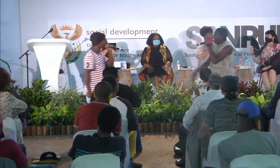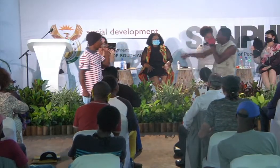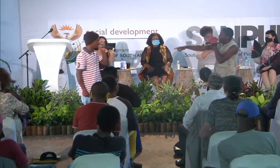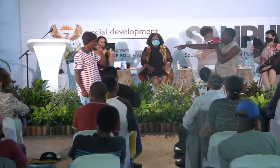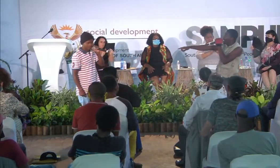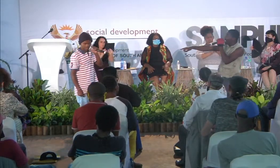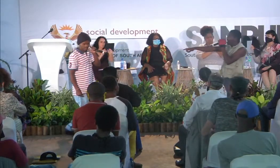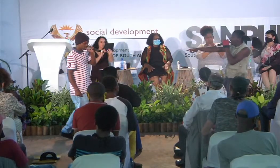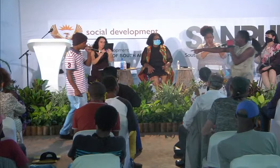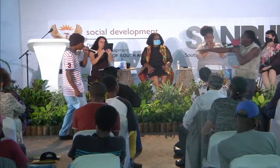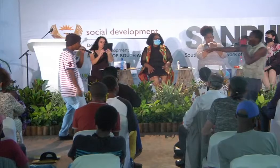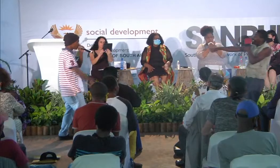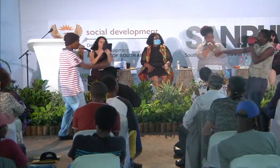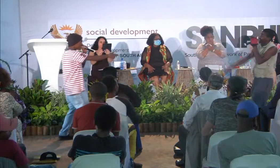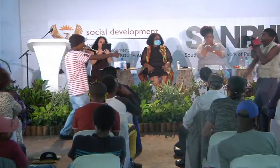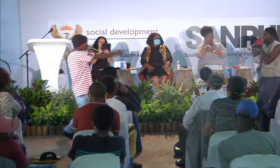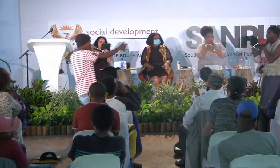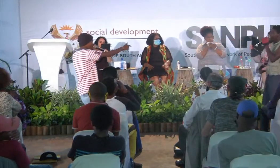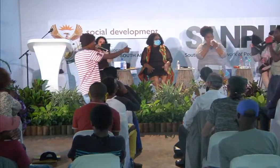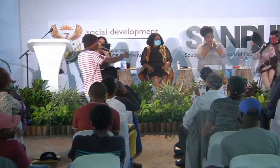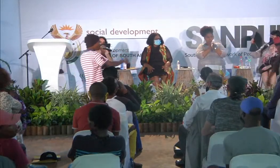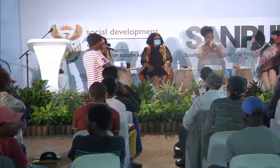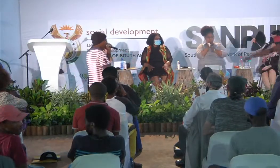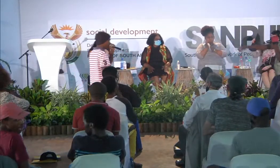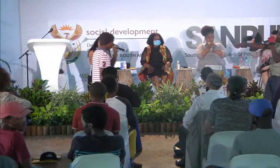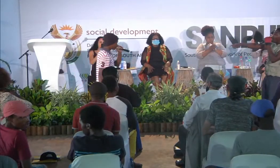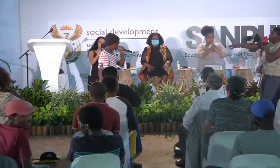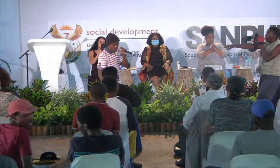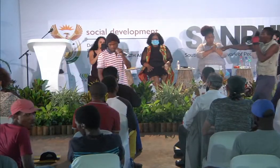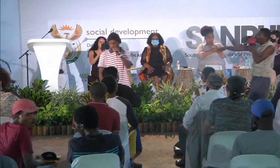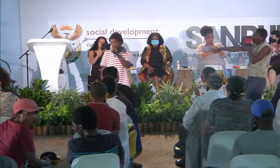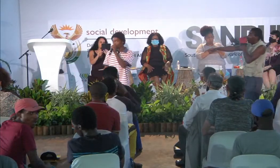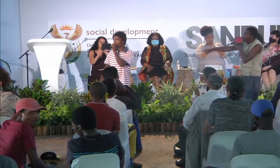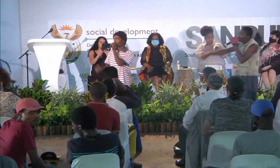kunjena awuyelele yelele